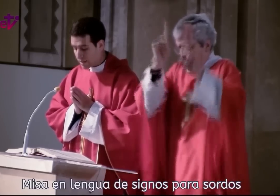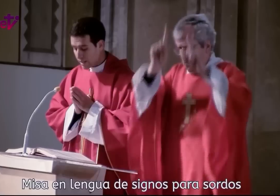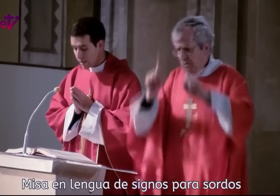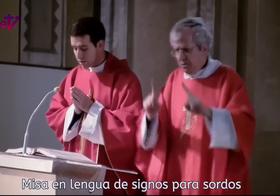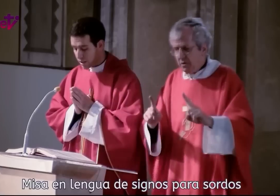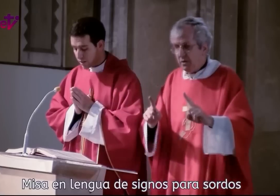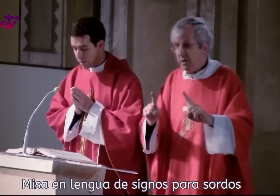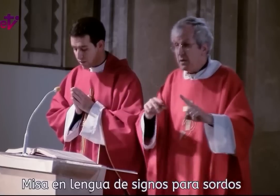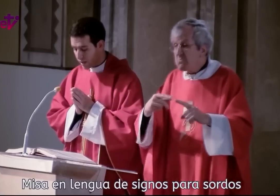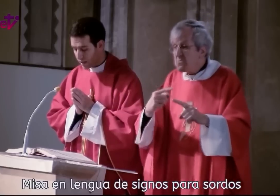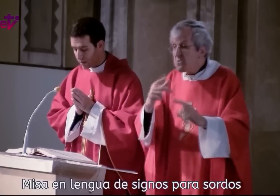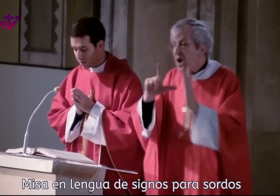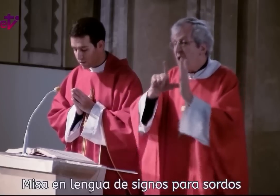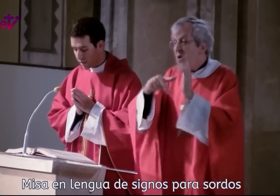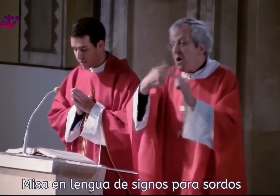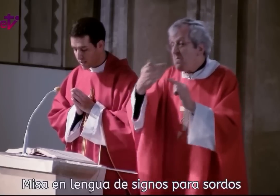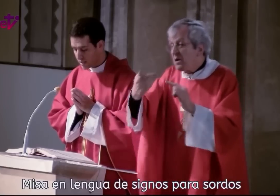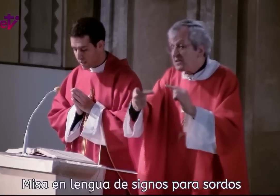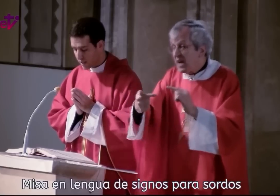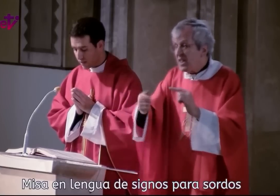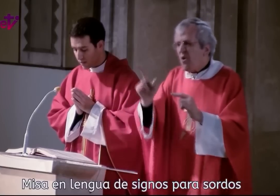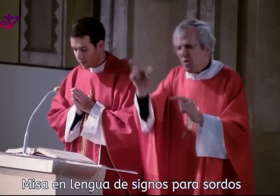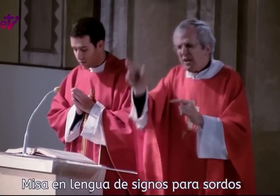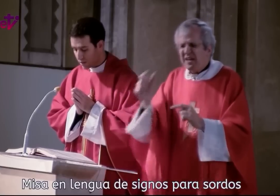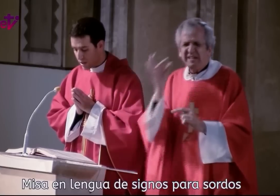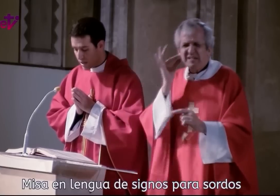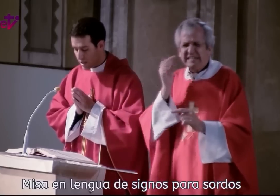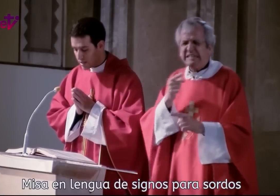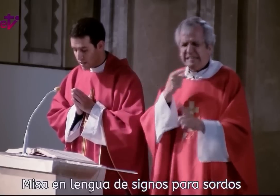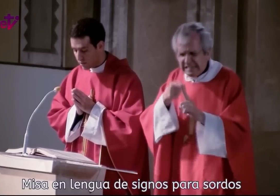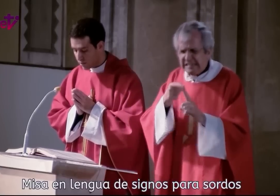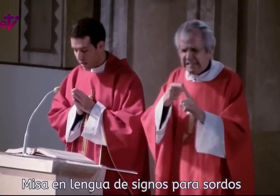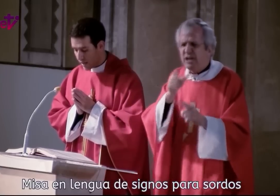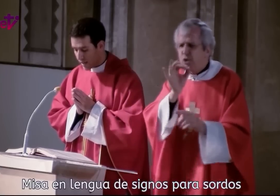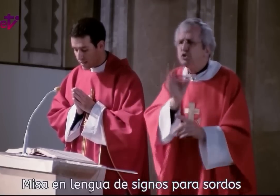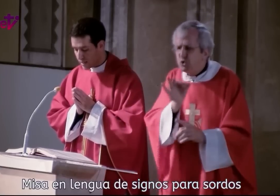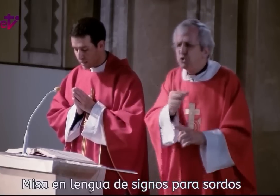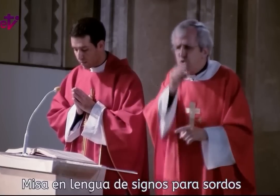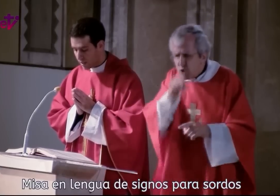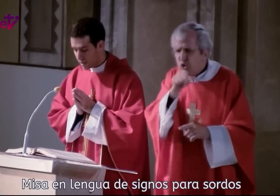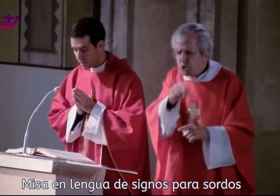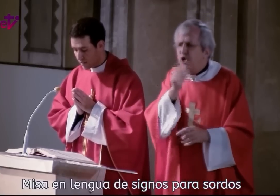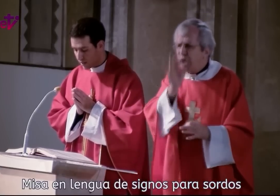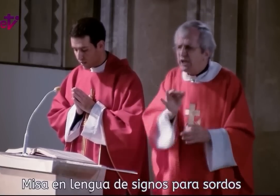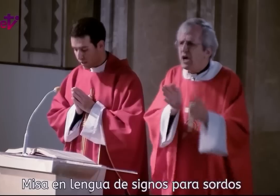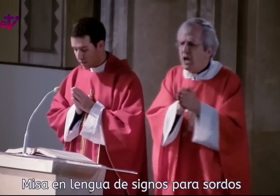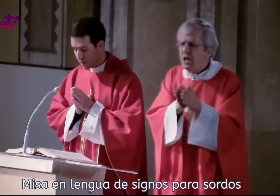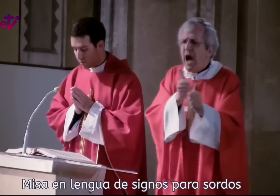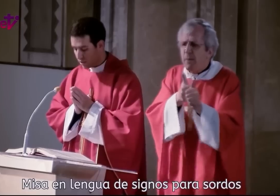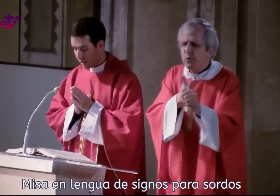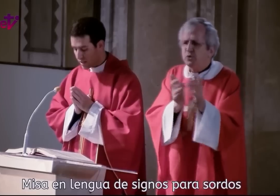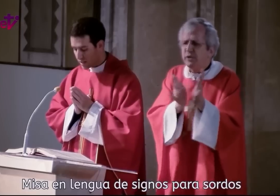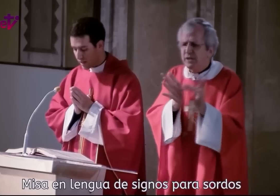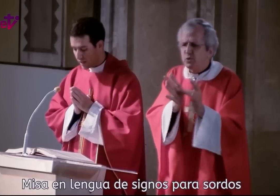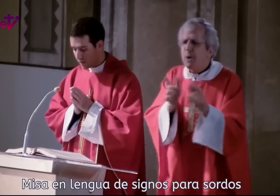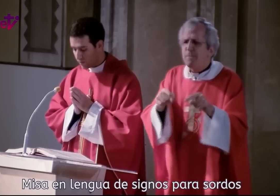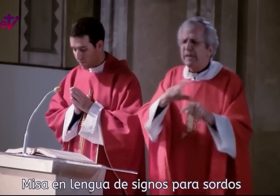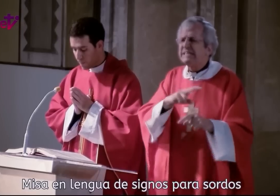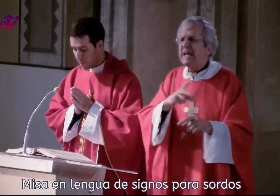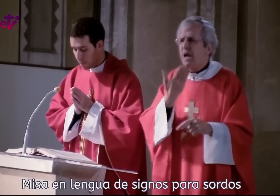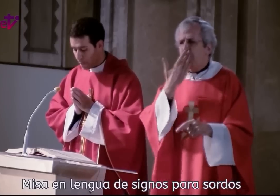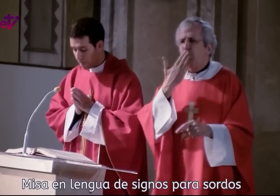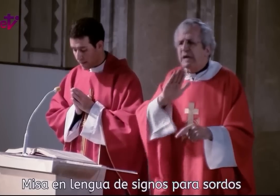Y pasada cosa de una hora, otra insistía diciendo: sin duda, éste también estaba con él, porque es